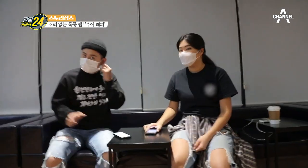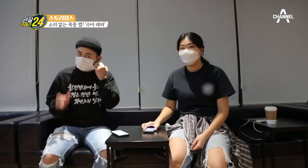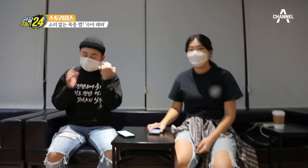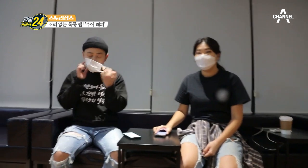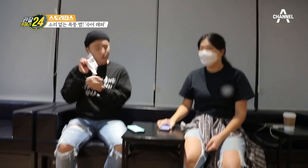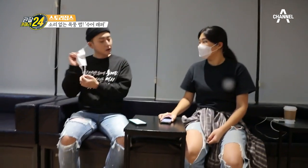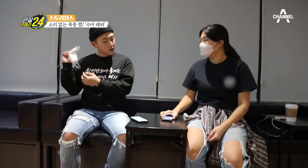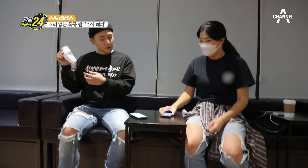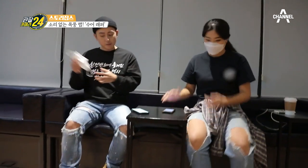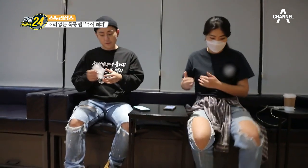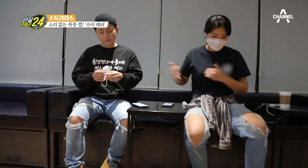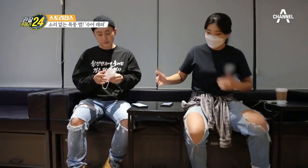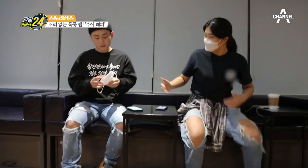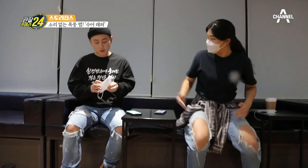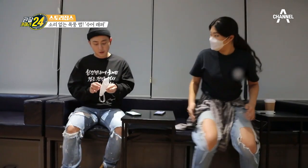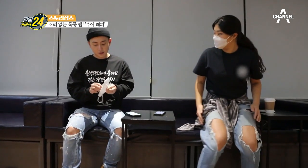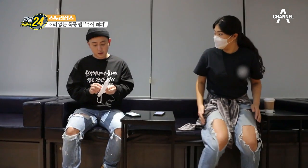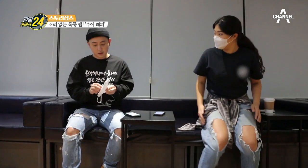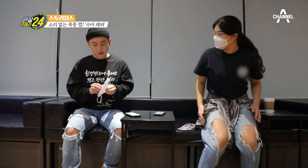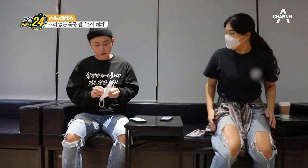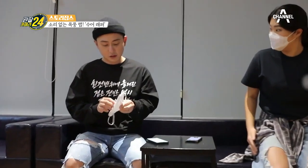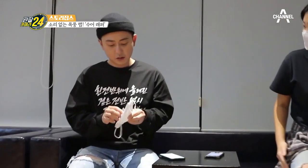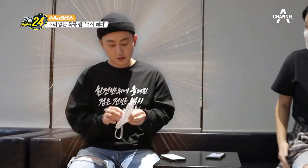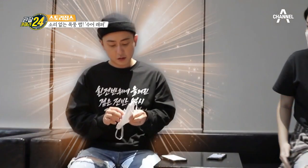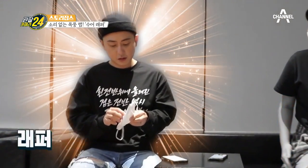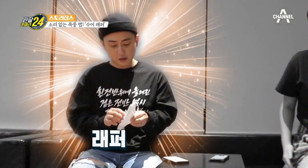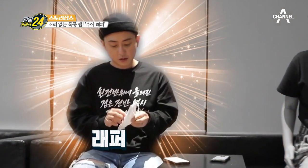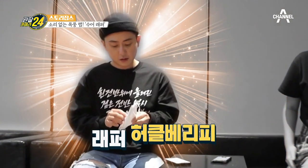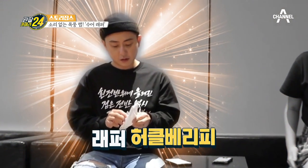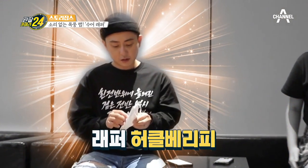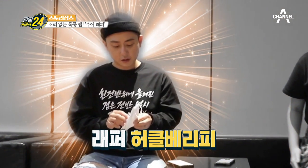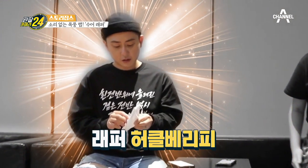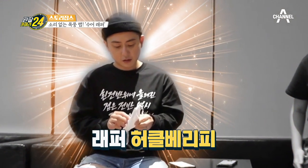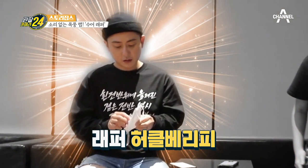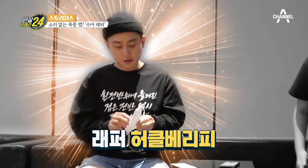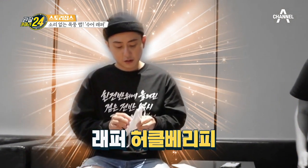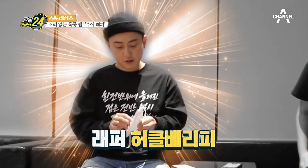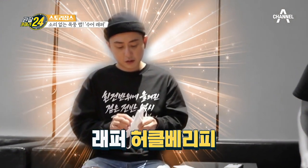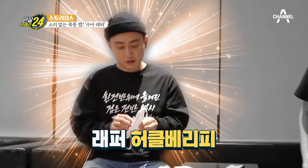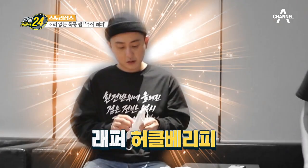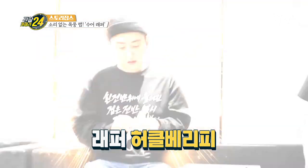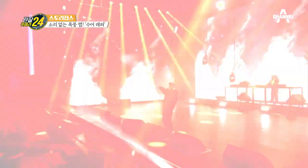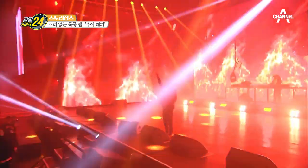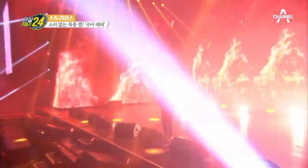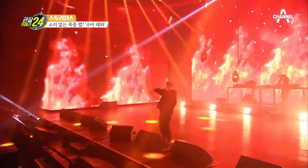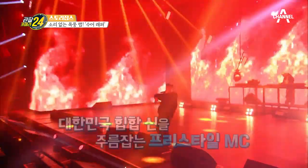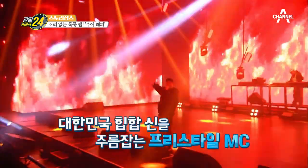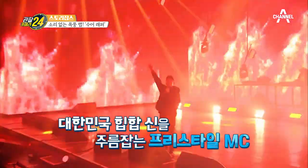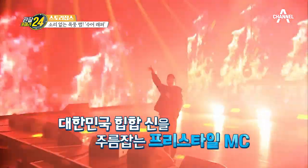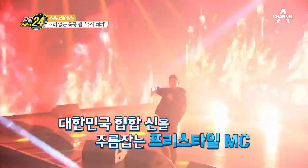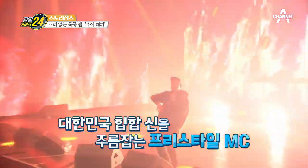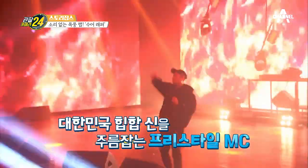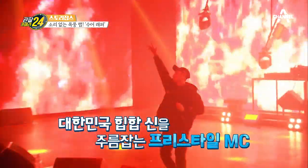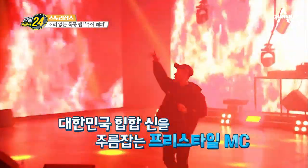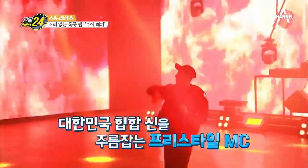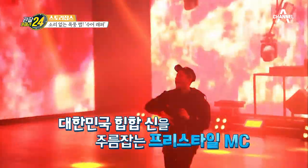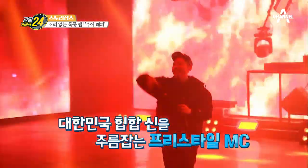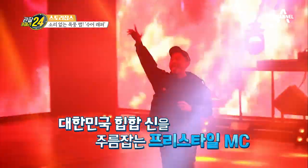반가워요. 몰래 온 손님의 정체는 래퍼 허클베리피. 국내 힙합계의